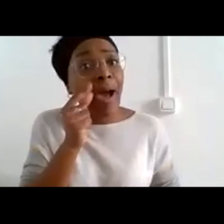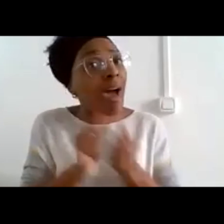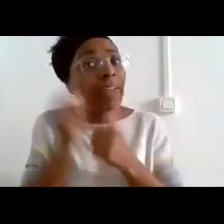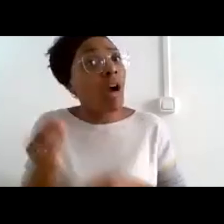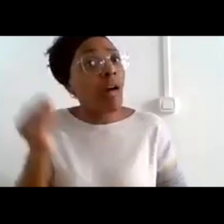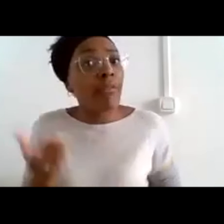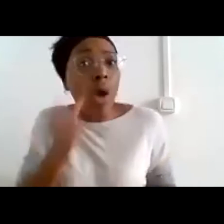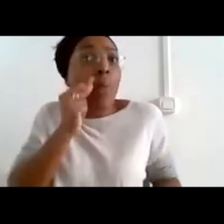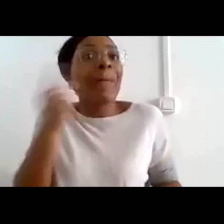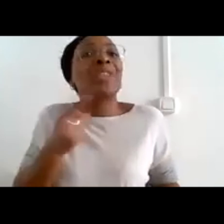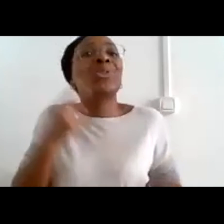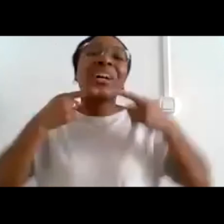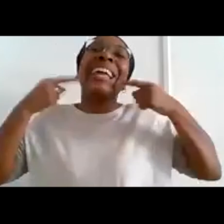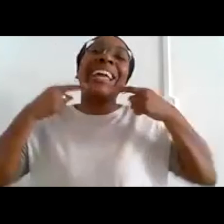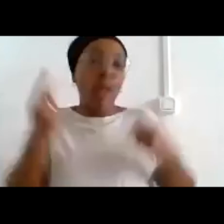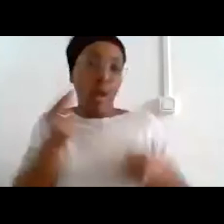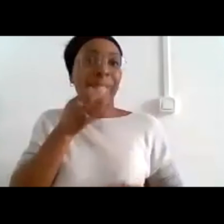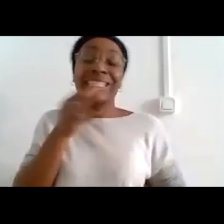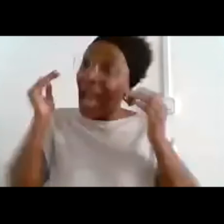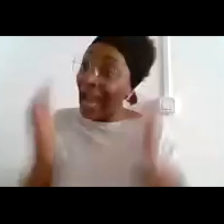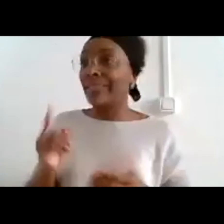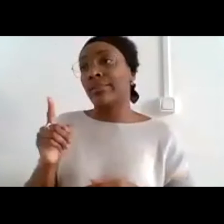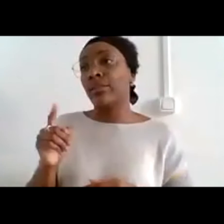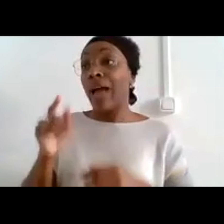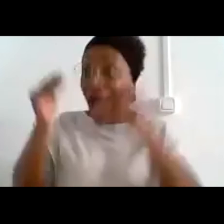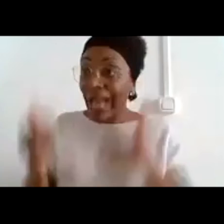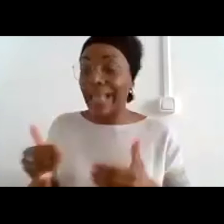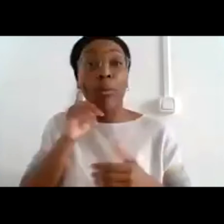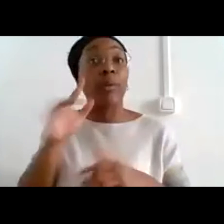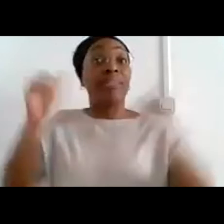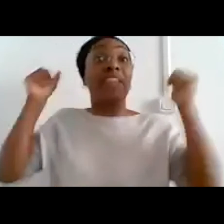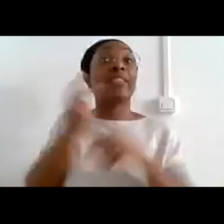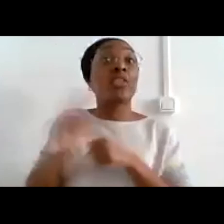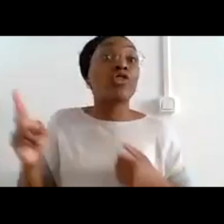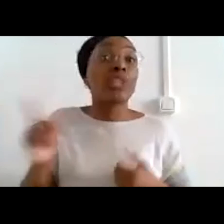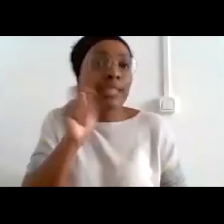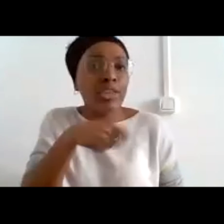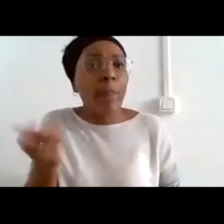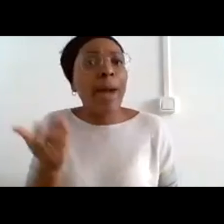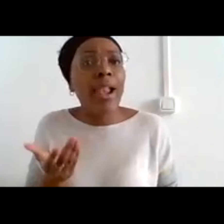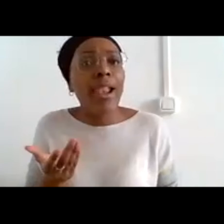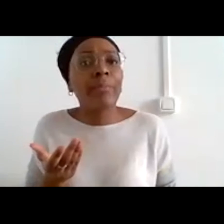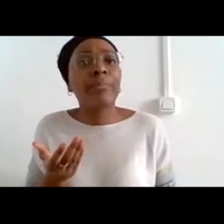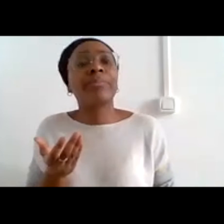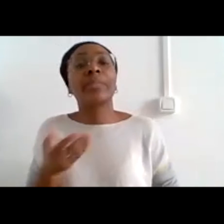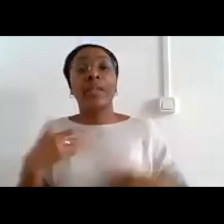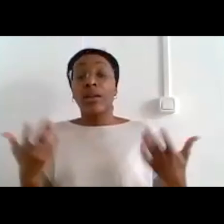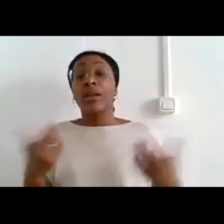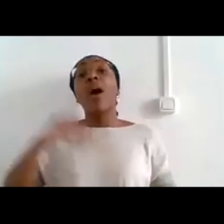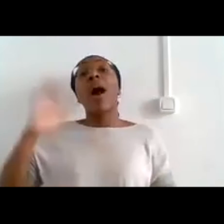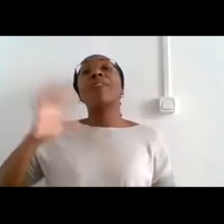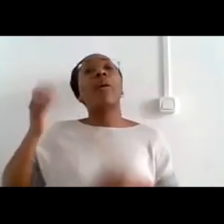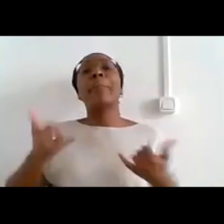tu dis: «Stop, arrête, tu vas trop loin». Moi, je me rappelle c'était pas ici, je venais juste de commencer